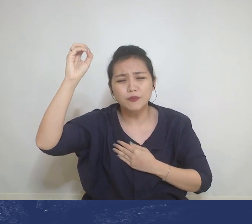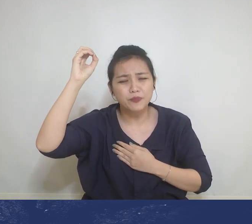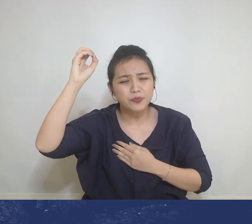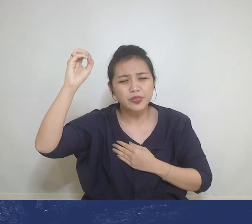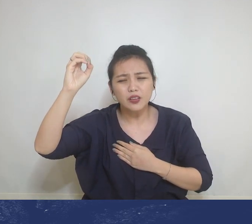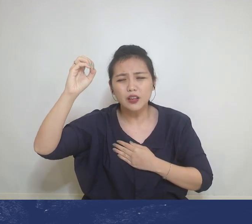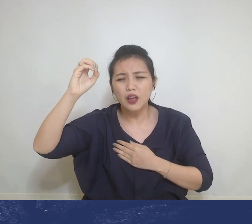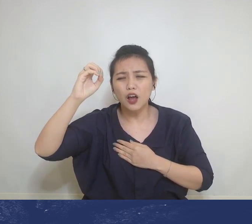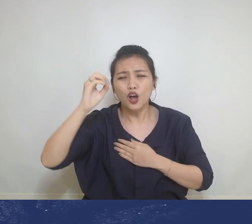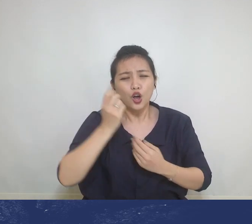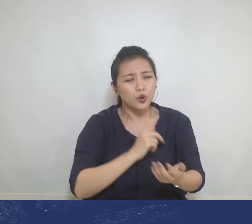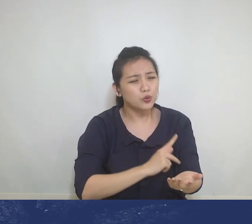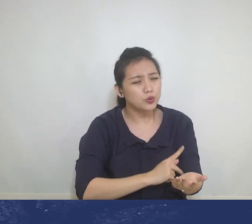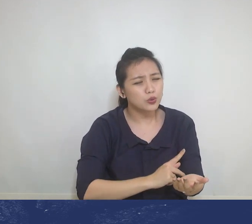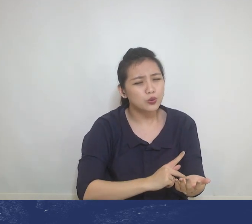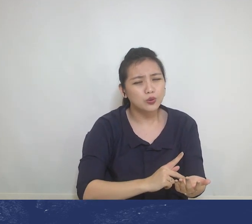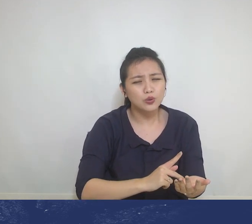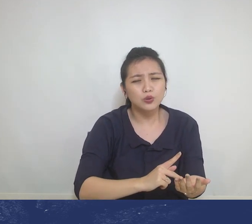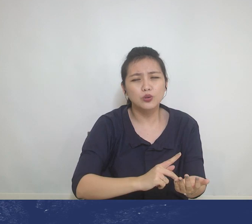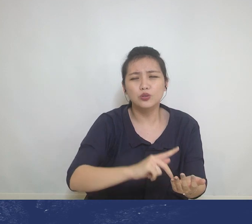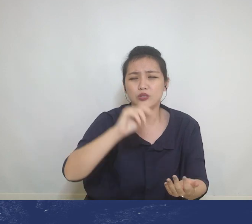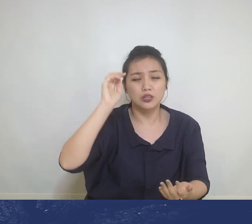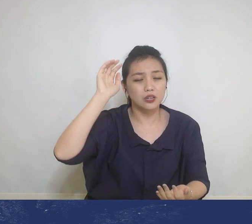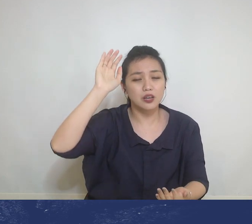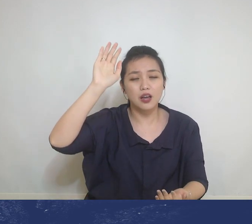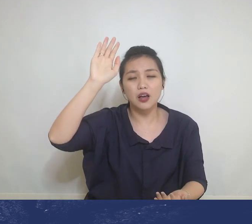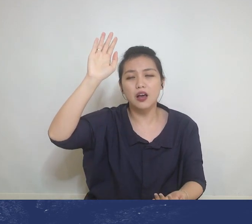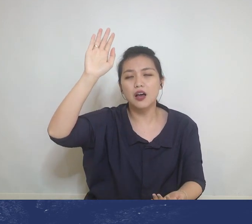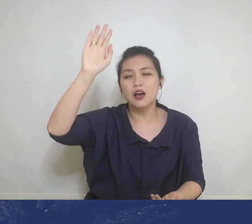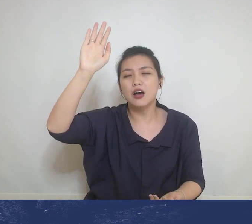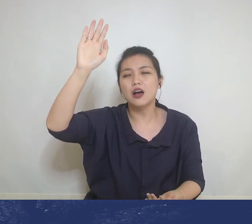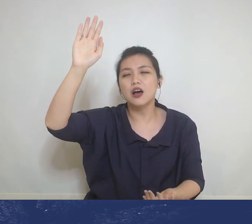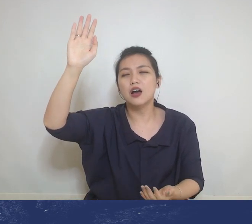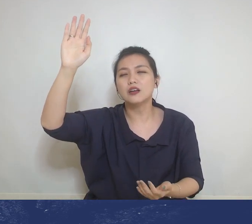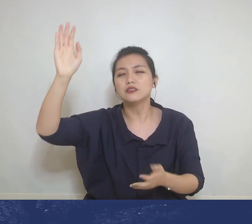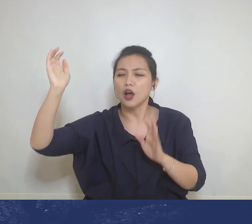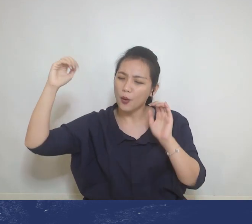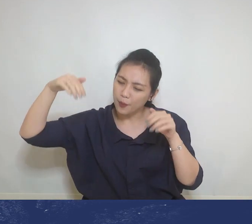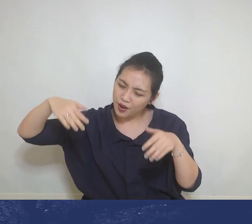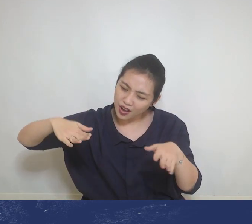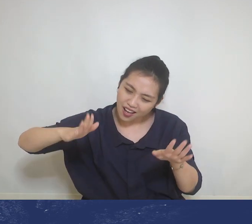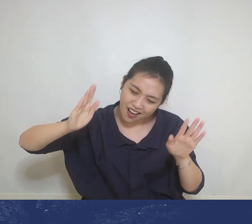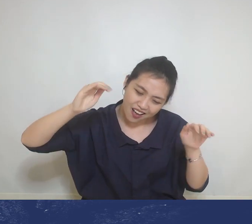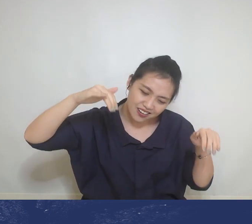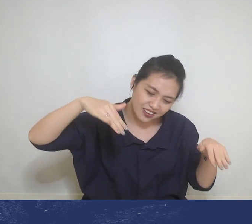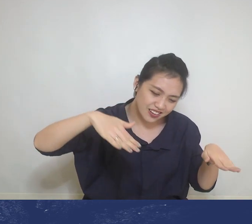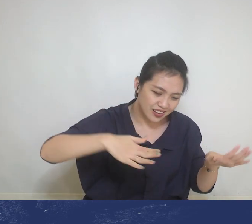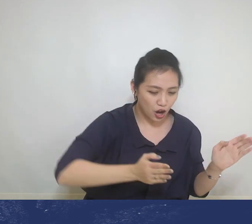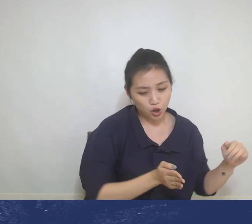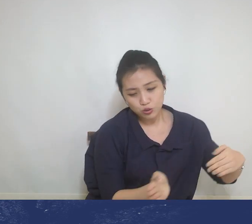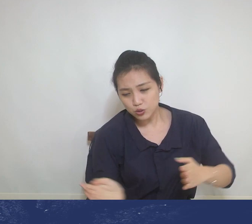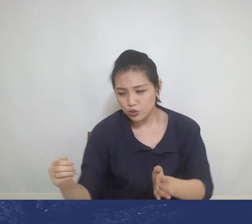Nyembah-Mu Tuhan. Rusak yang rindu akan aliran sungai-Mu